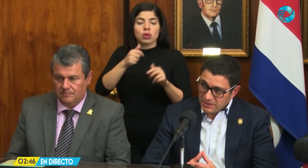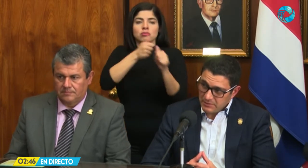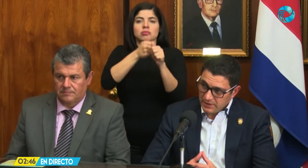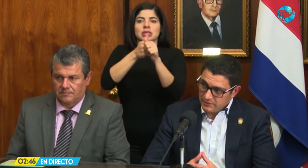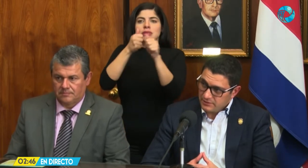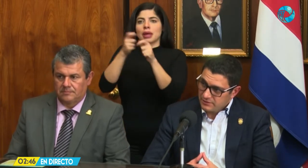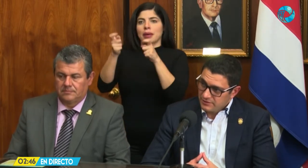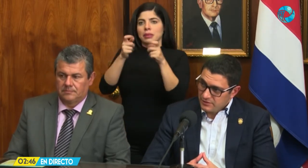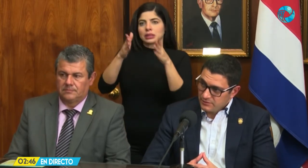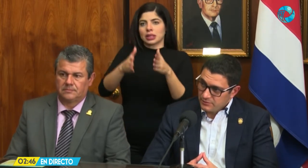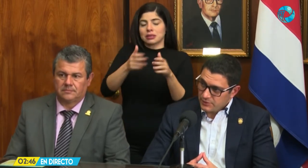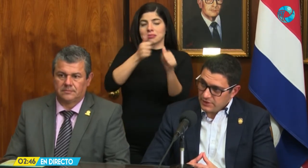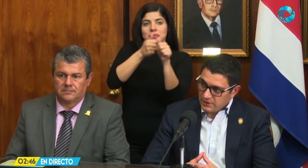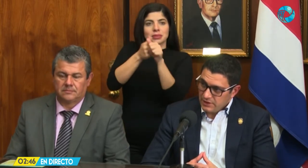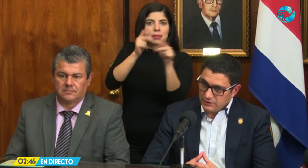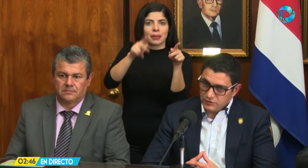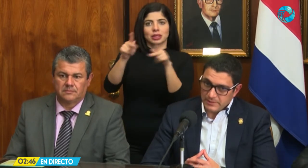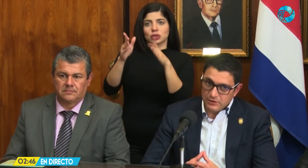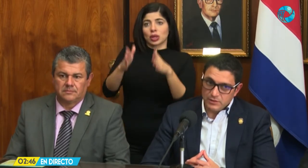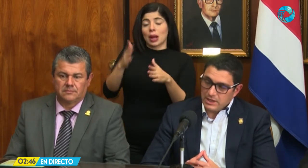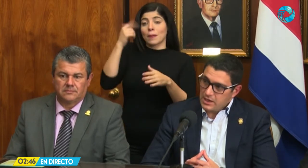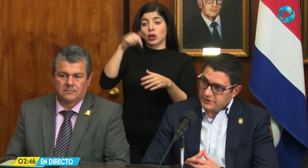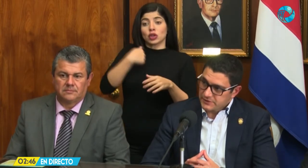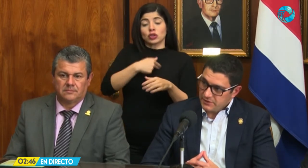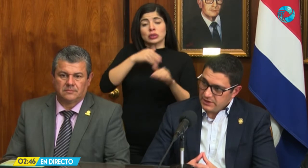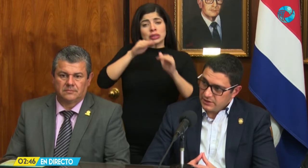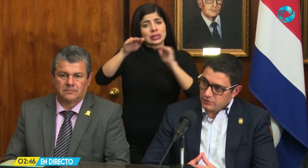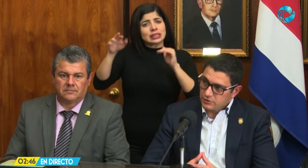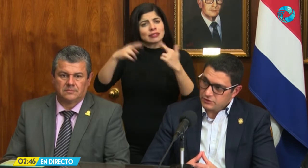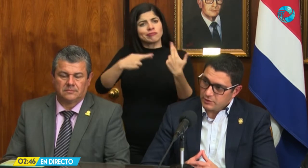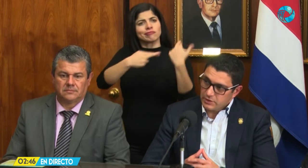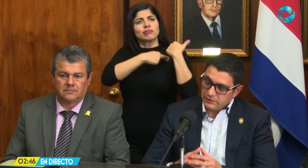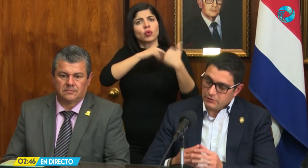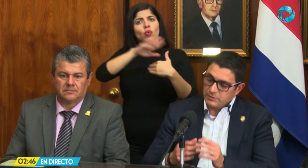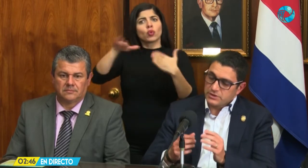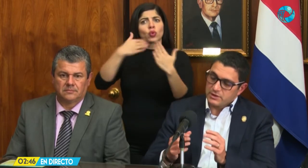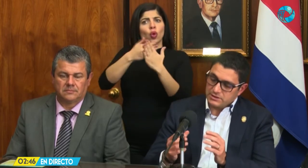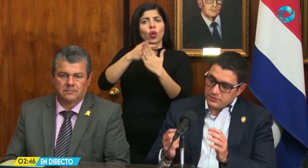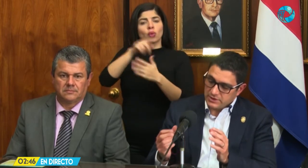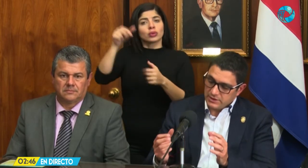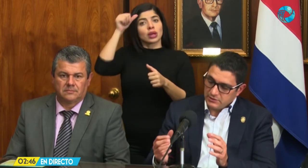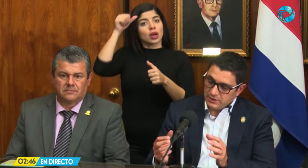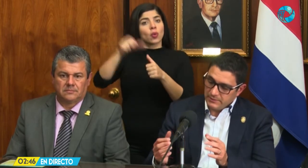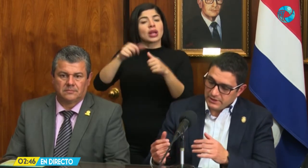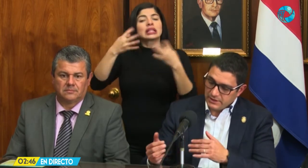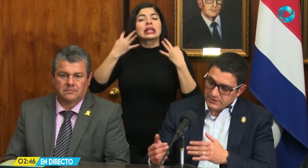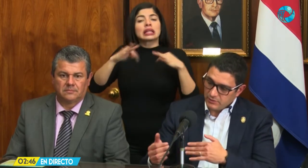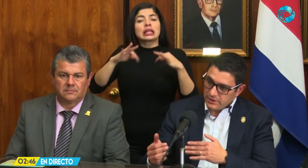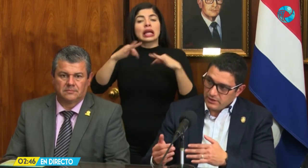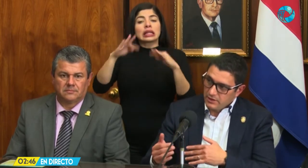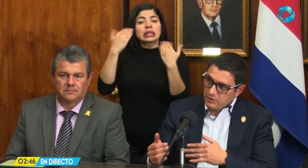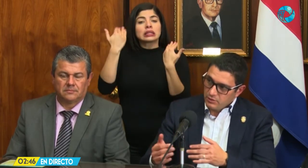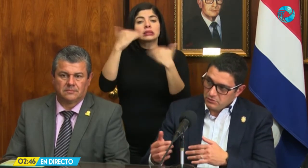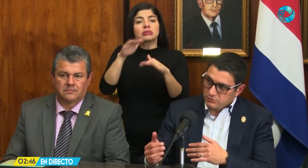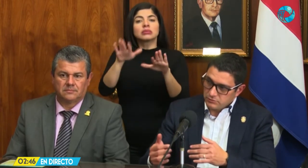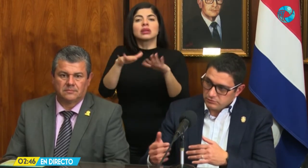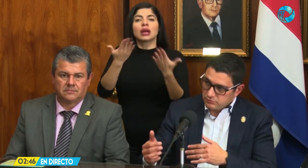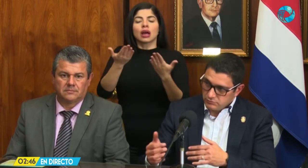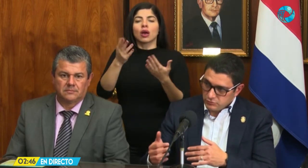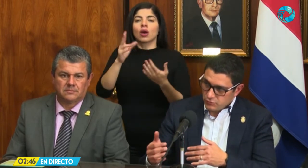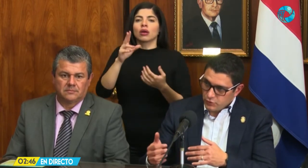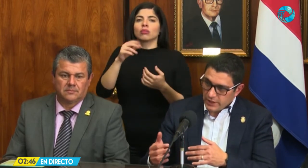administradores y de la misma gente, porque aquí es un llamado igual a la responsabilidad de todos. Recordemos que lo que estamos tratando de limitar es que no haya